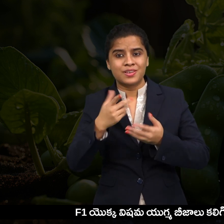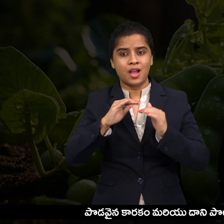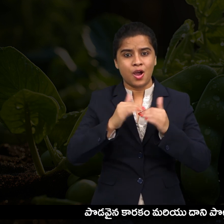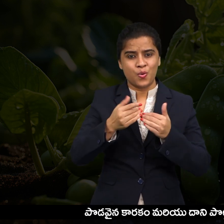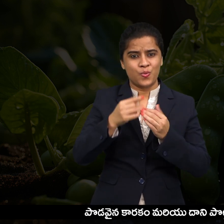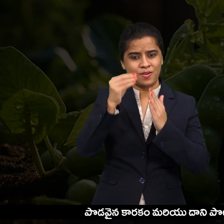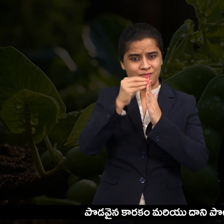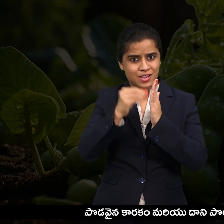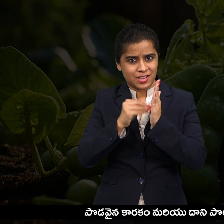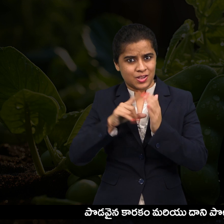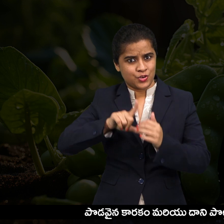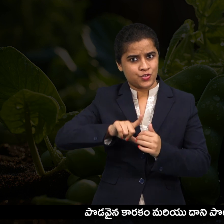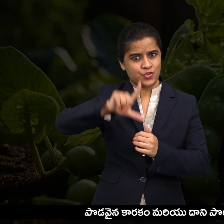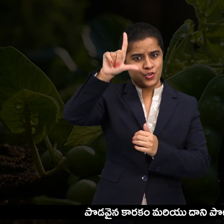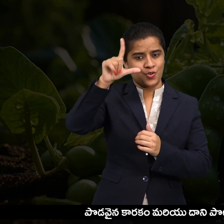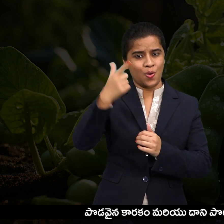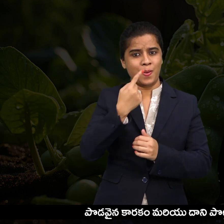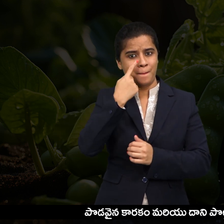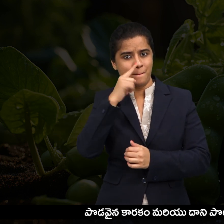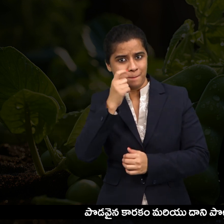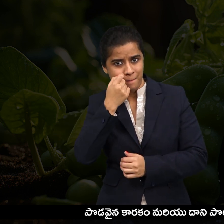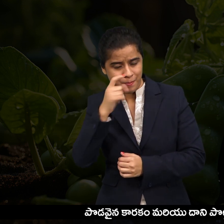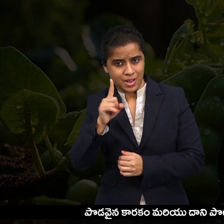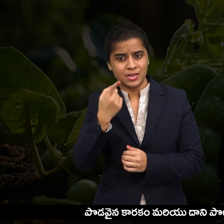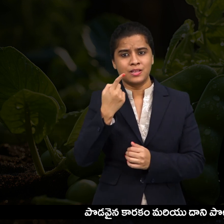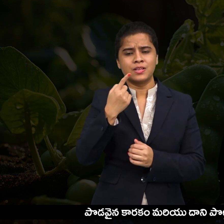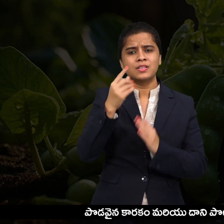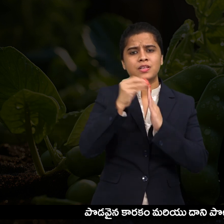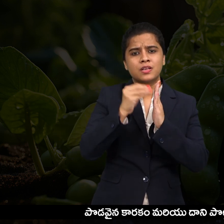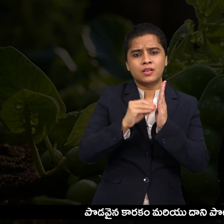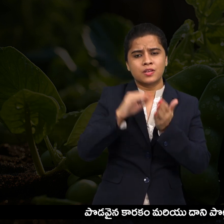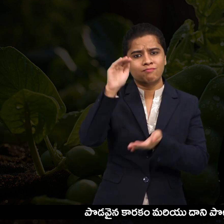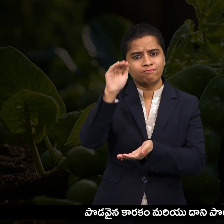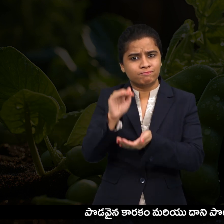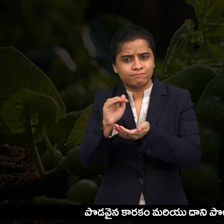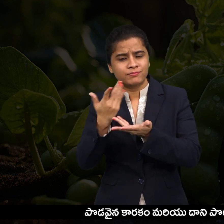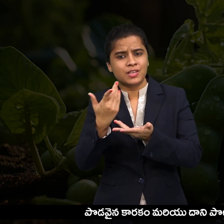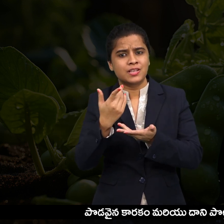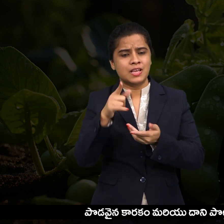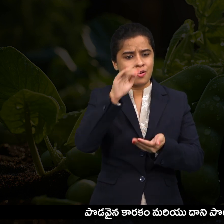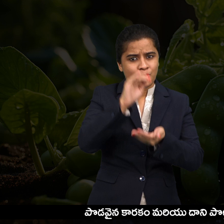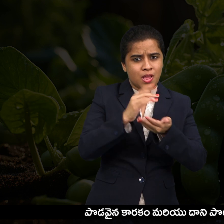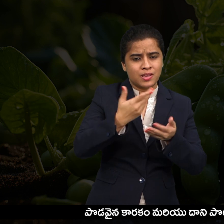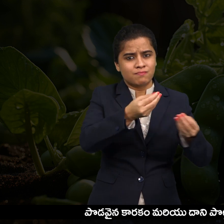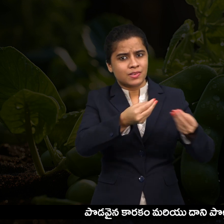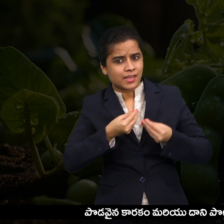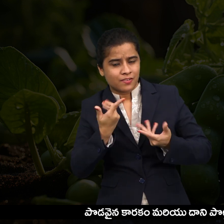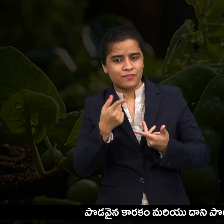నుండి పొడవైన కారకం మరియు దాని పొట్టి తల్లిదండ్రుల నుండి పొట్టి కారకం పొందింది.